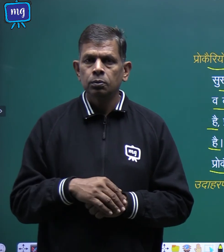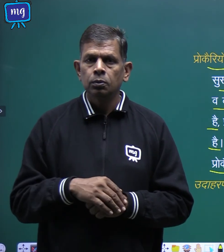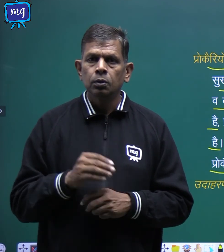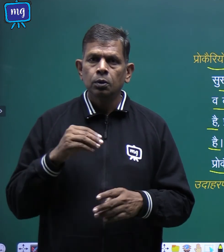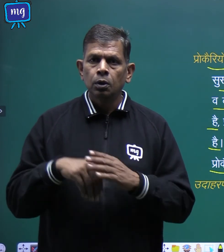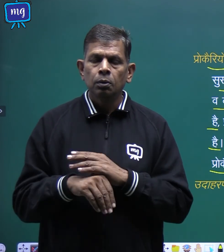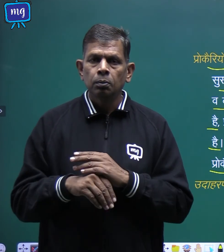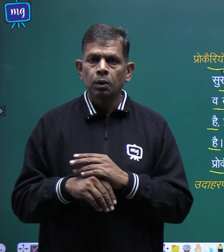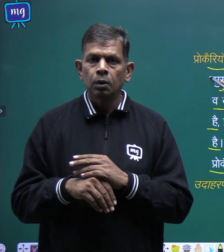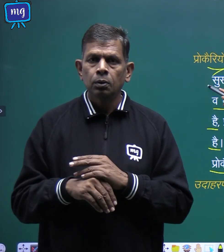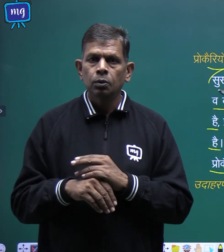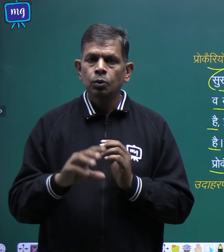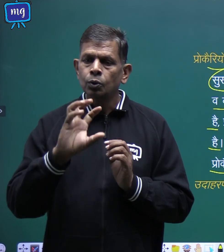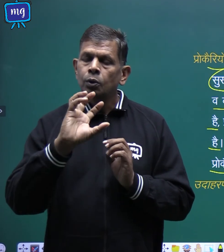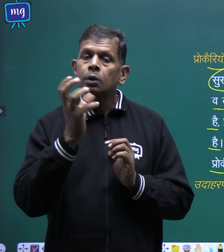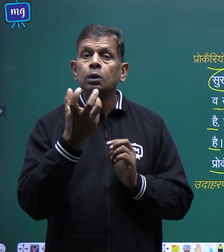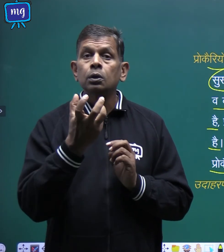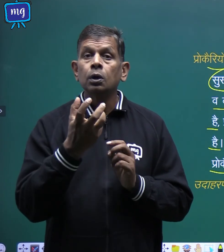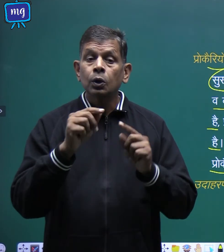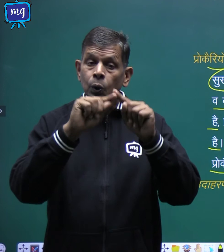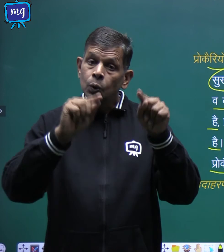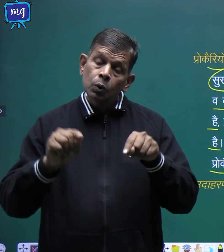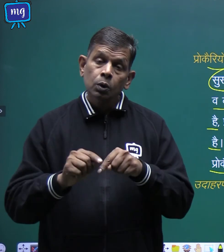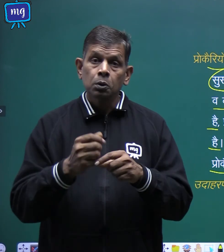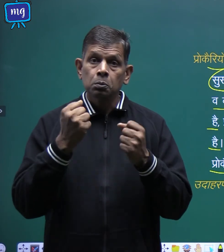जिनमें सुसंगठित केंद्रक